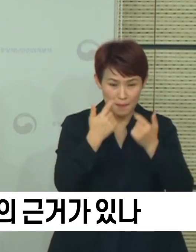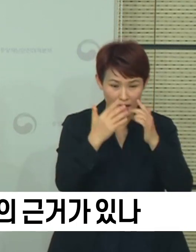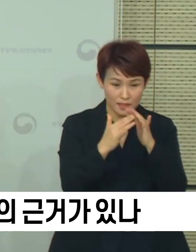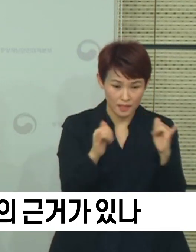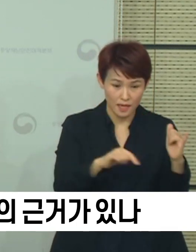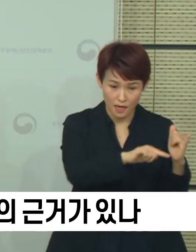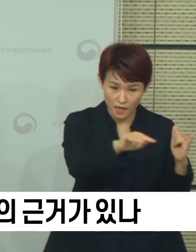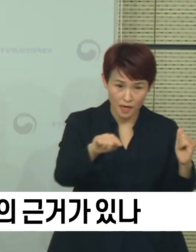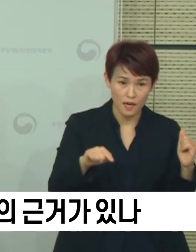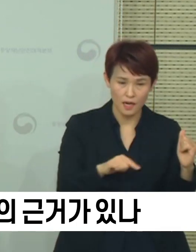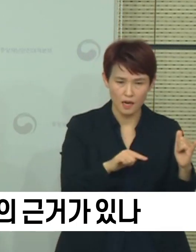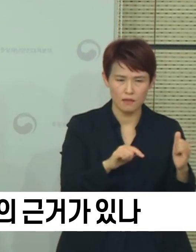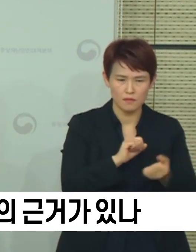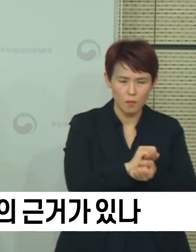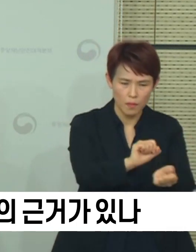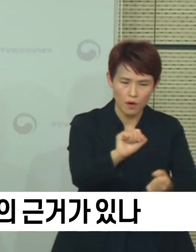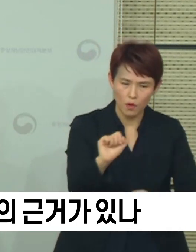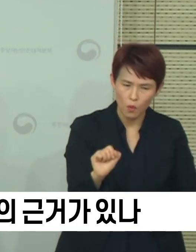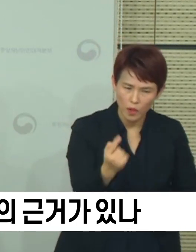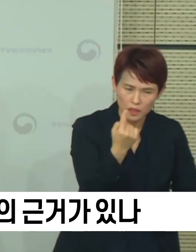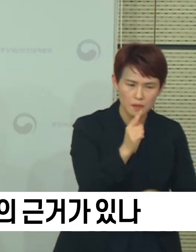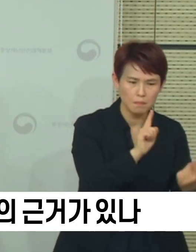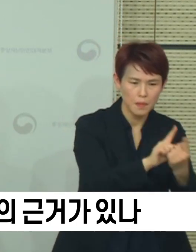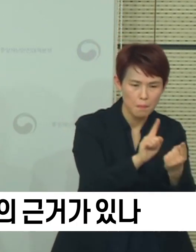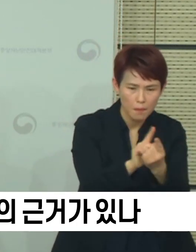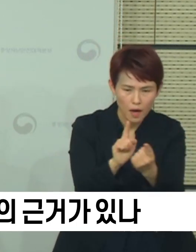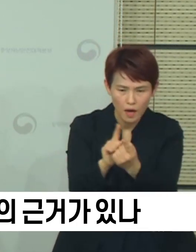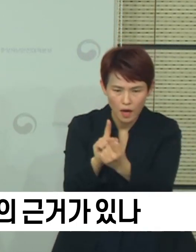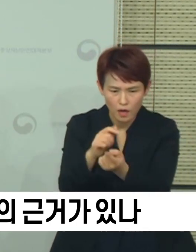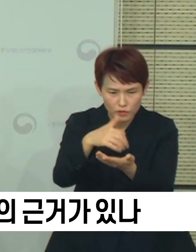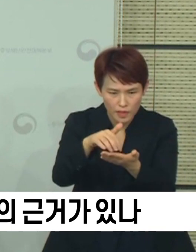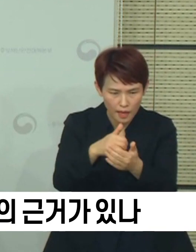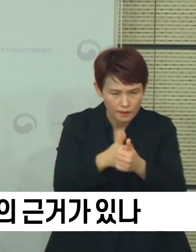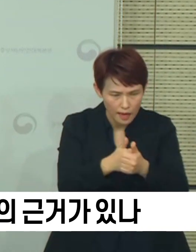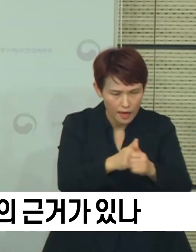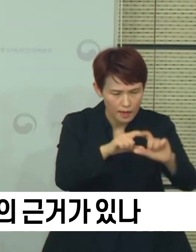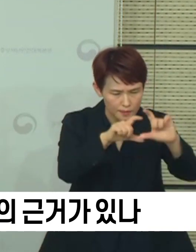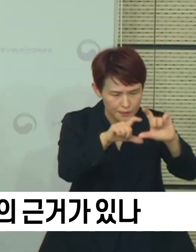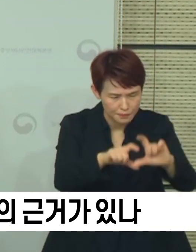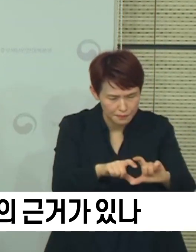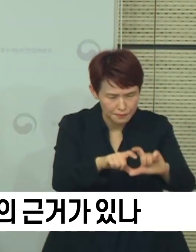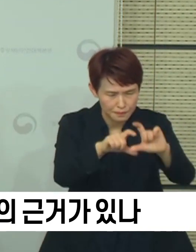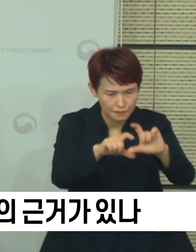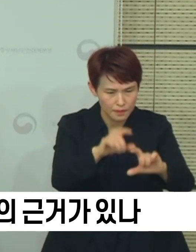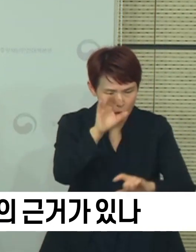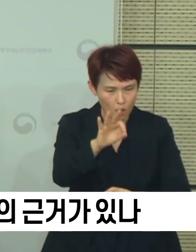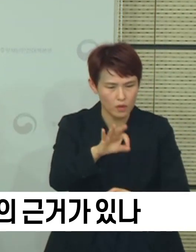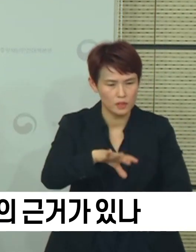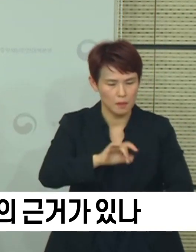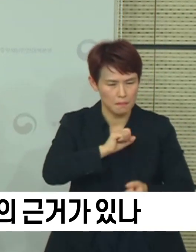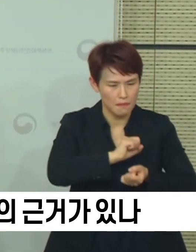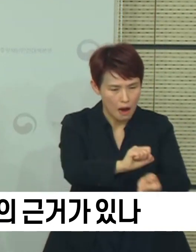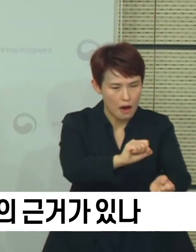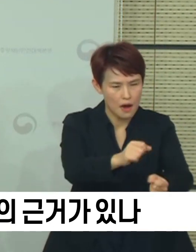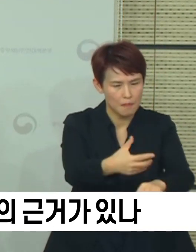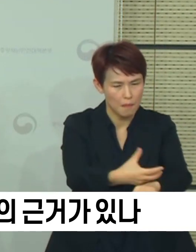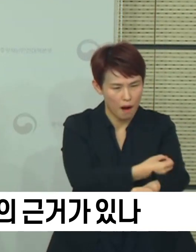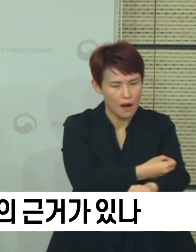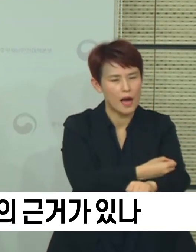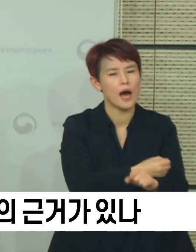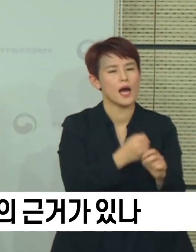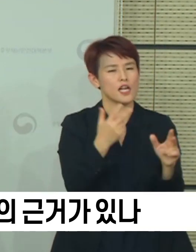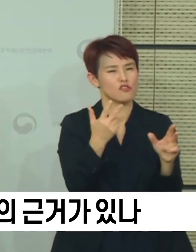확진자들의 또 그 전파 원인에 접촉되는 숫자에 따라서 초기에 감염이 확산되는 경과가 초기